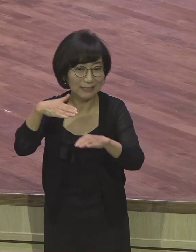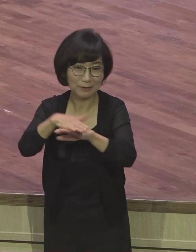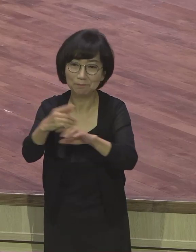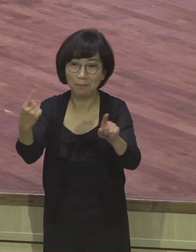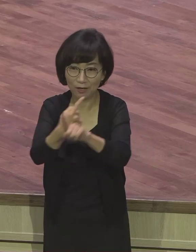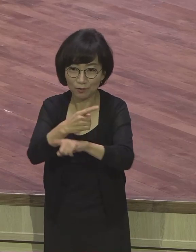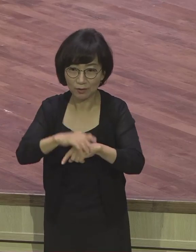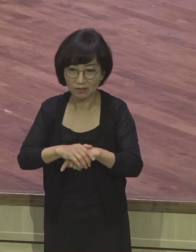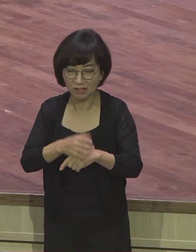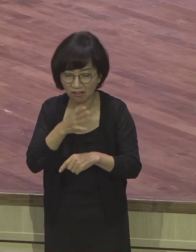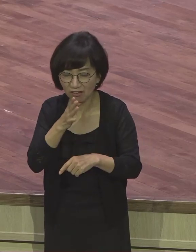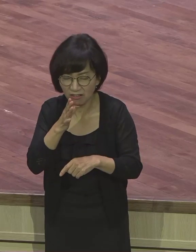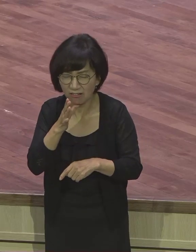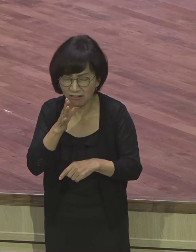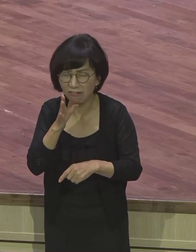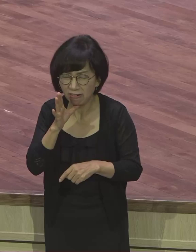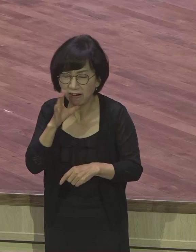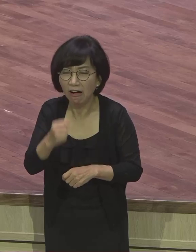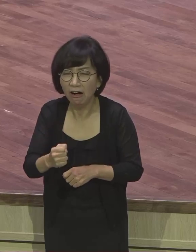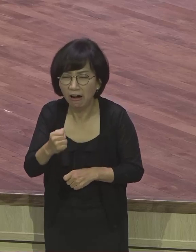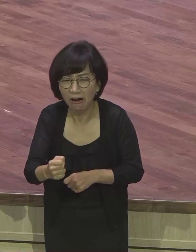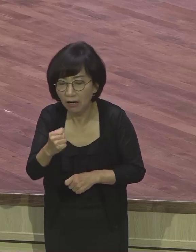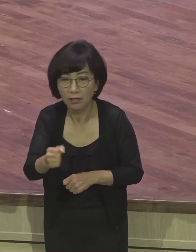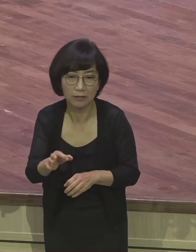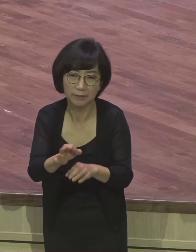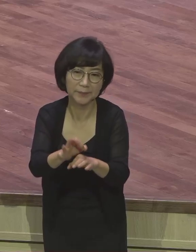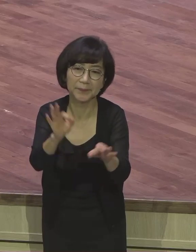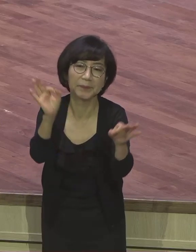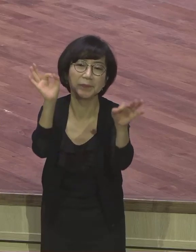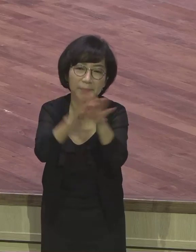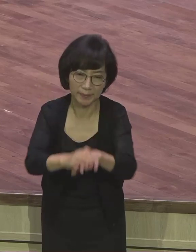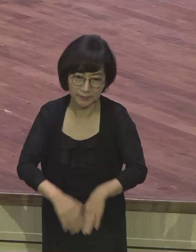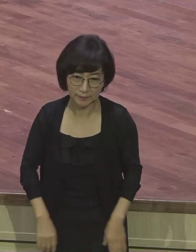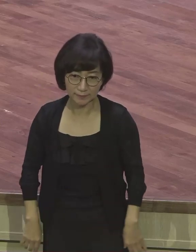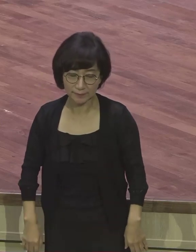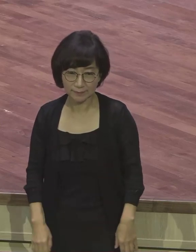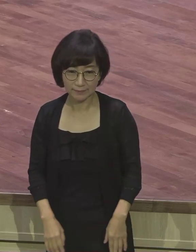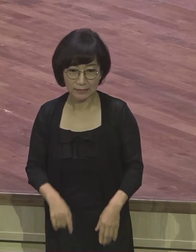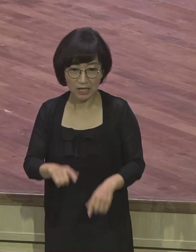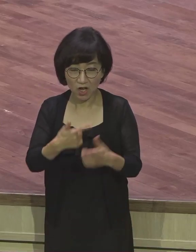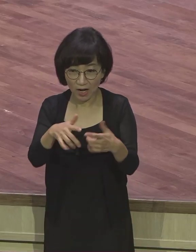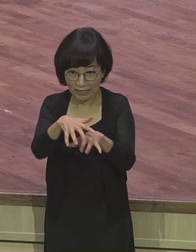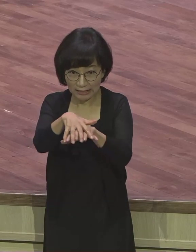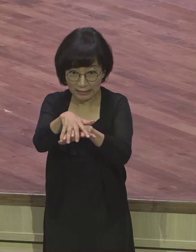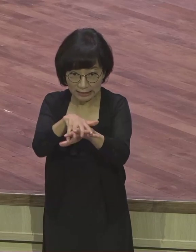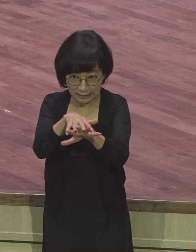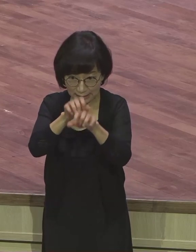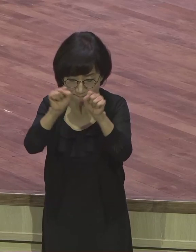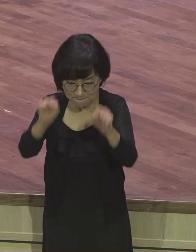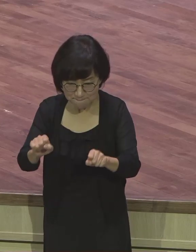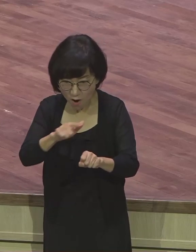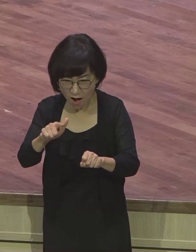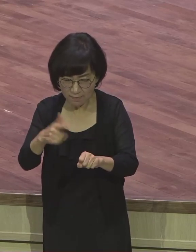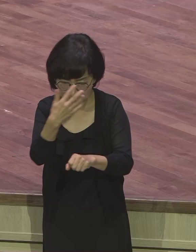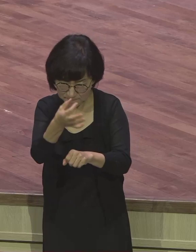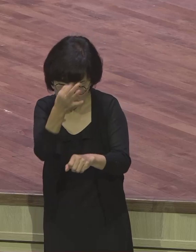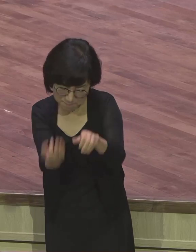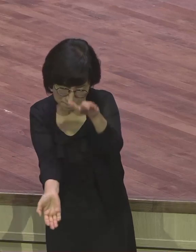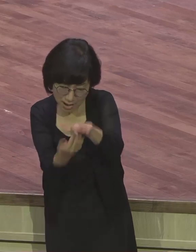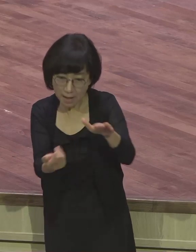지금 시대가 확확 변하는데 이 모든 것이 교회가 모든 시스템이 그야말로 이 최첨단으로 가야 된다고.